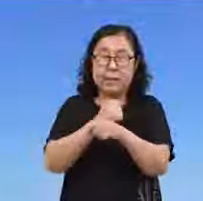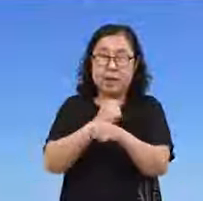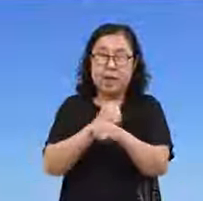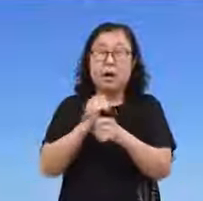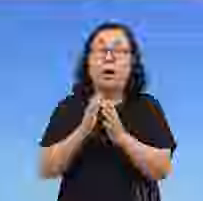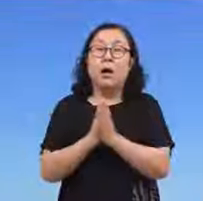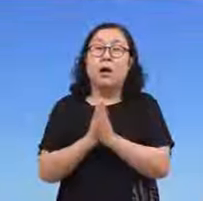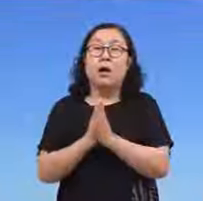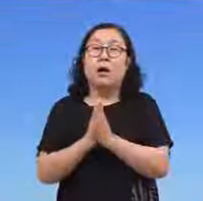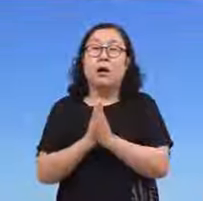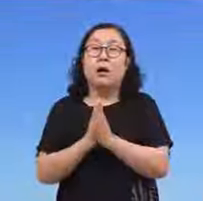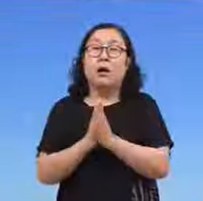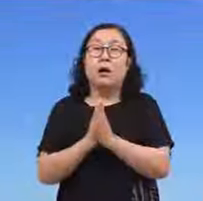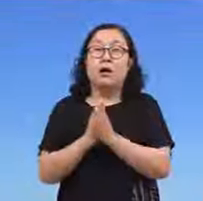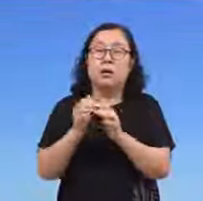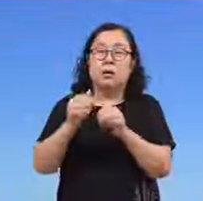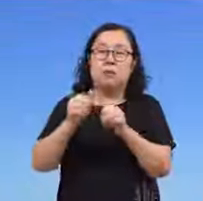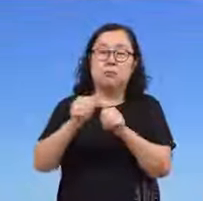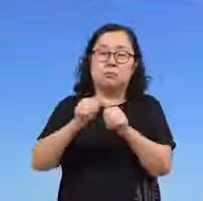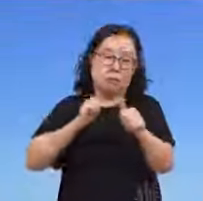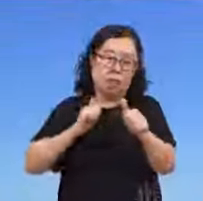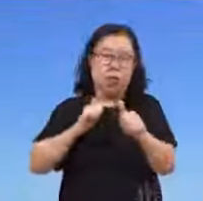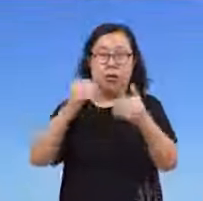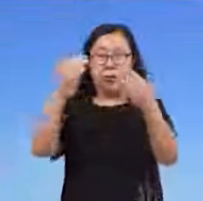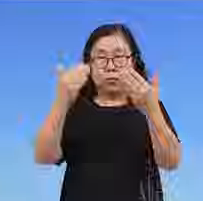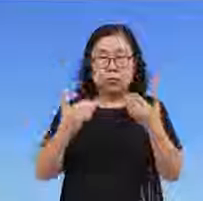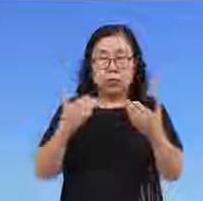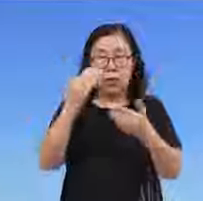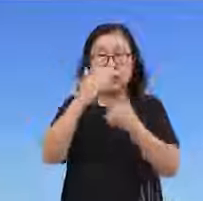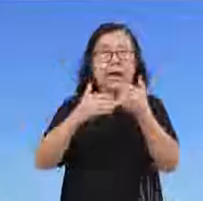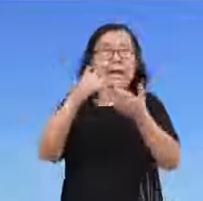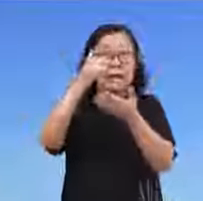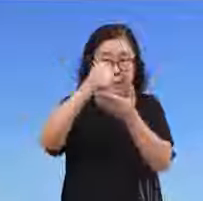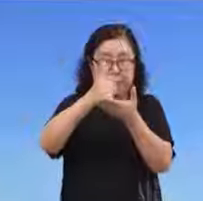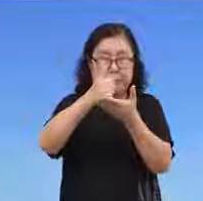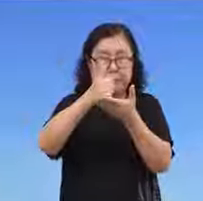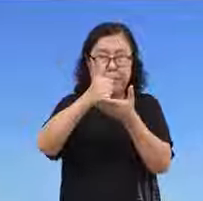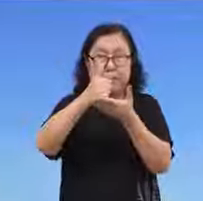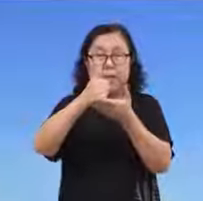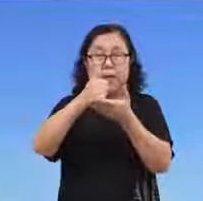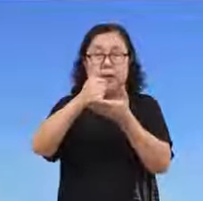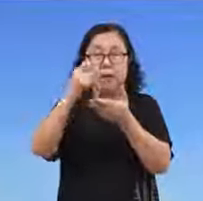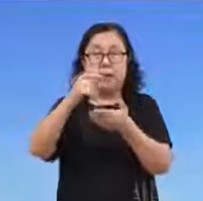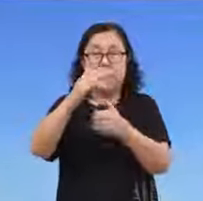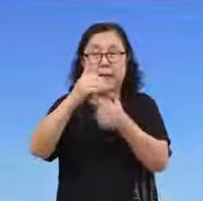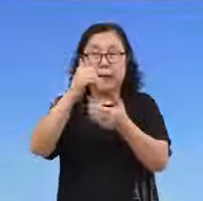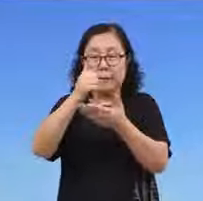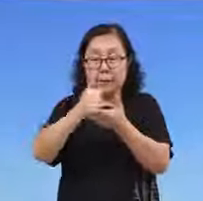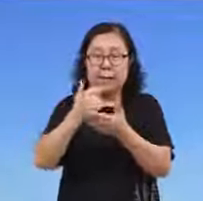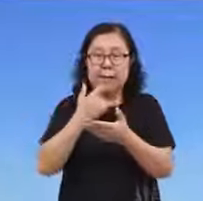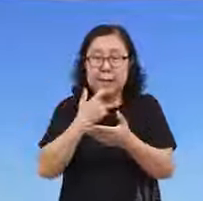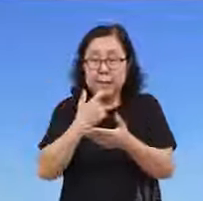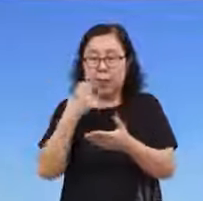그 하나님의 은혜가 다시 야곱을 회복시켜주고 복구시켜주는 거 아닙니까?